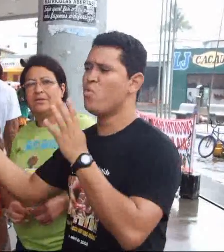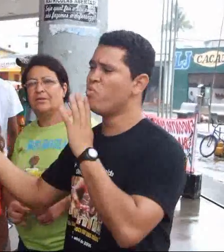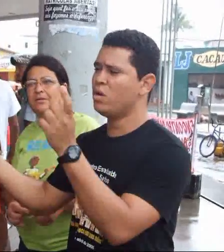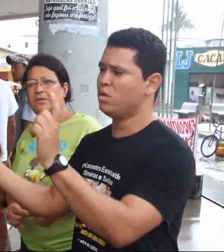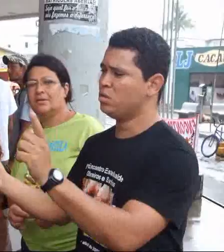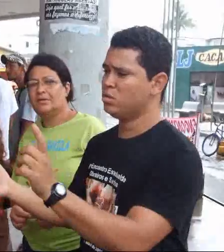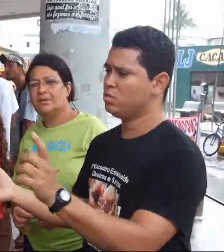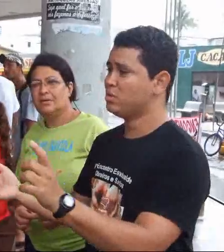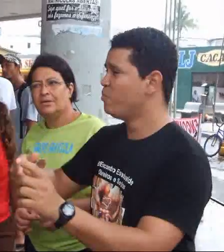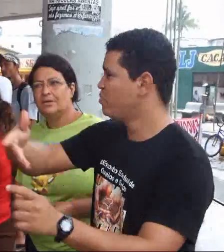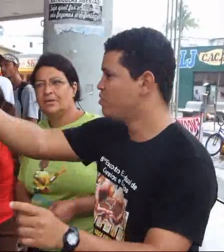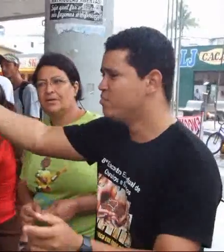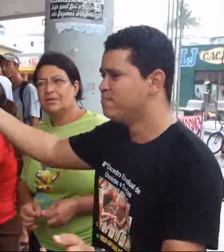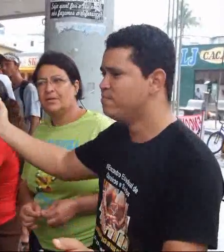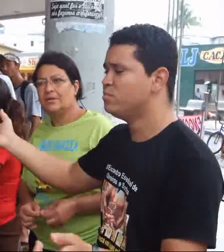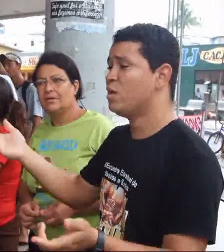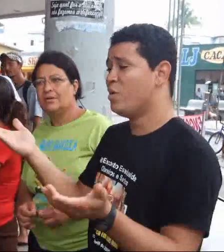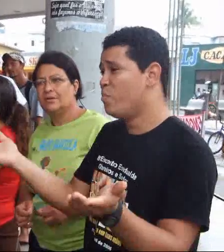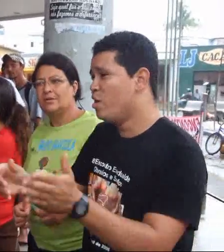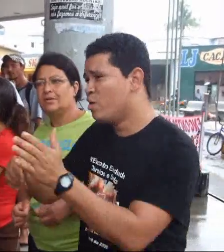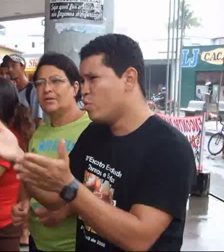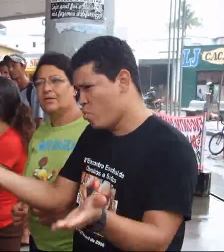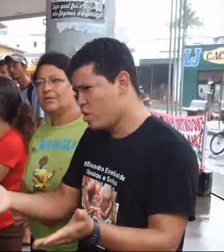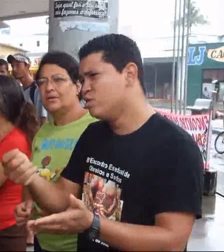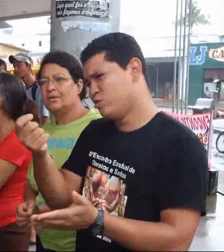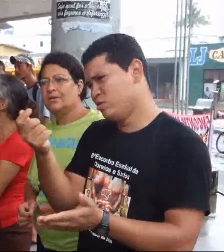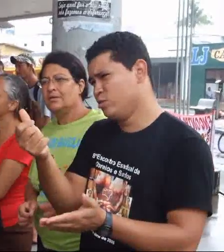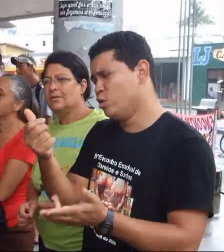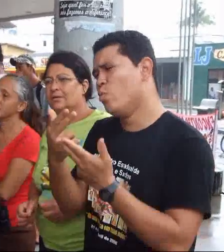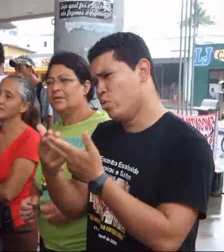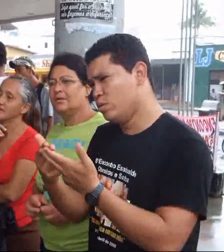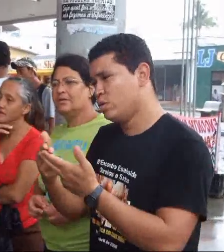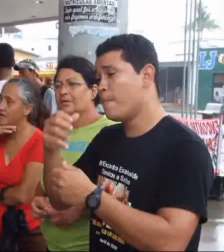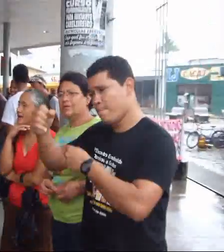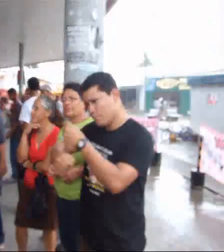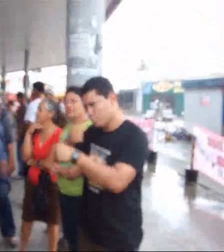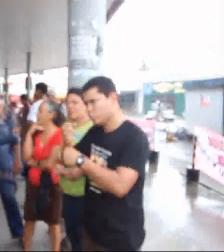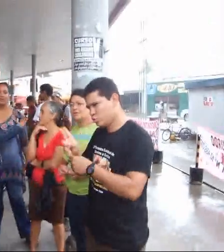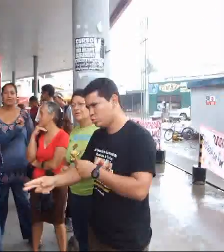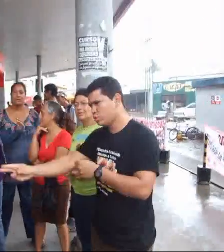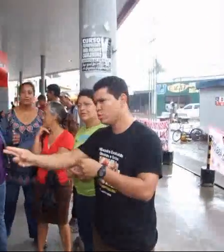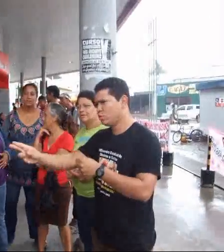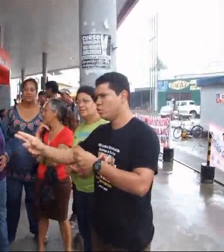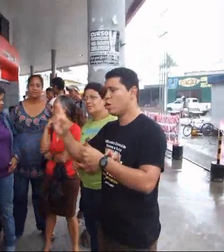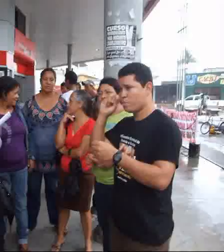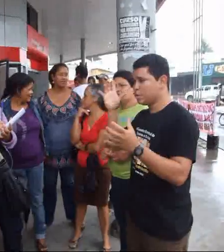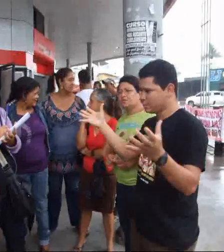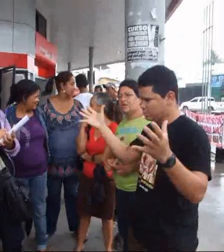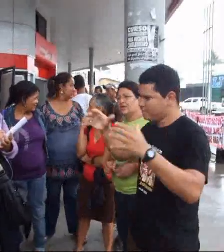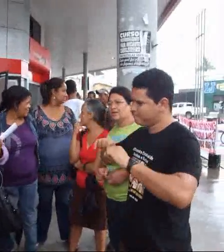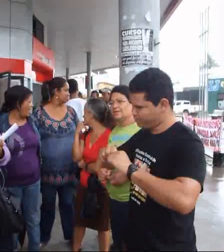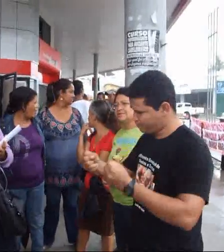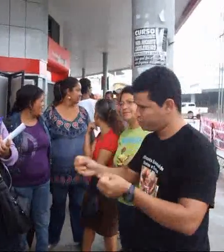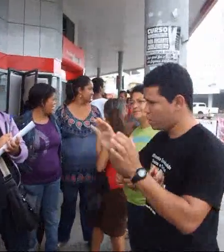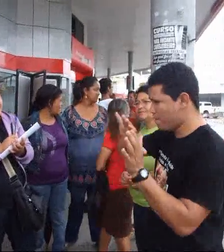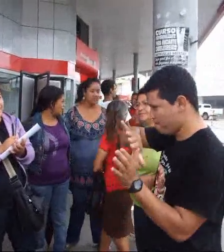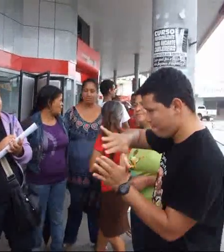os estudos, não entende a sala de Então, as vidas também, continuaram, é um curtir,